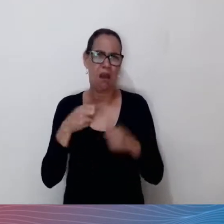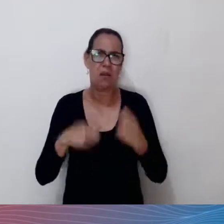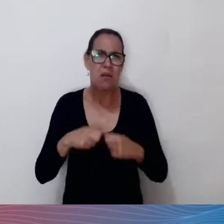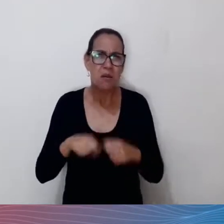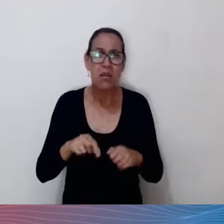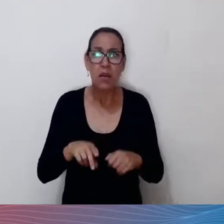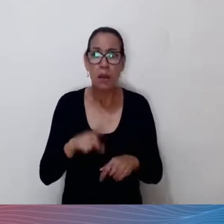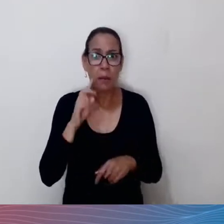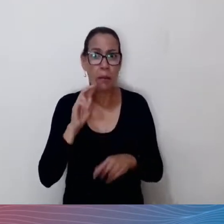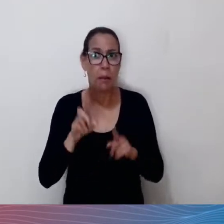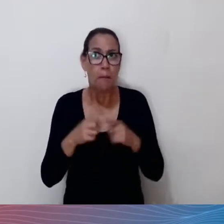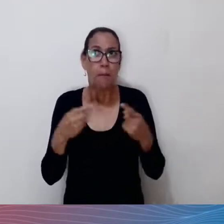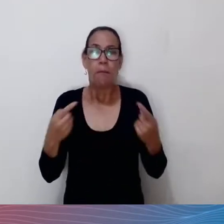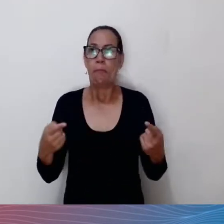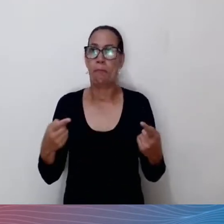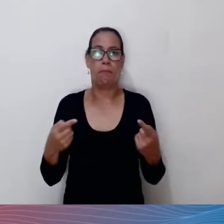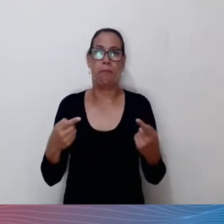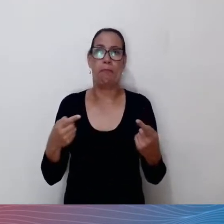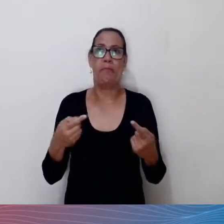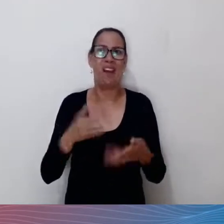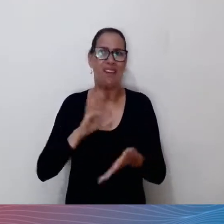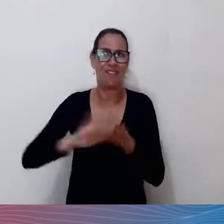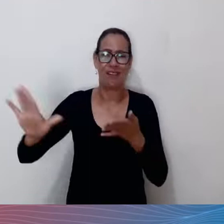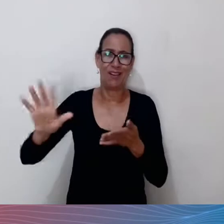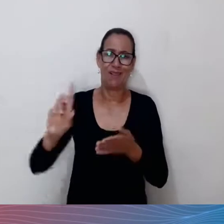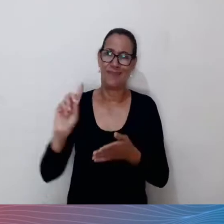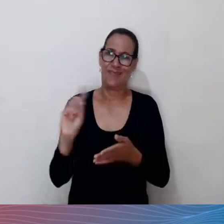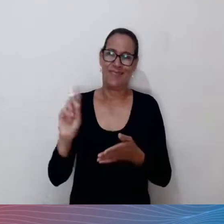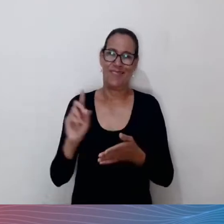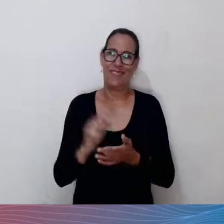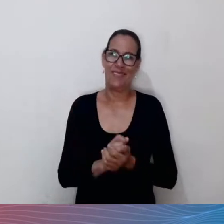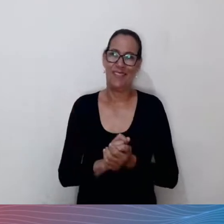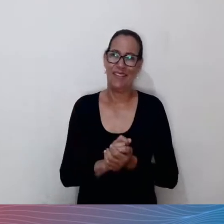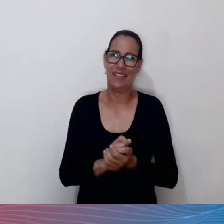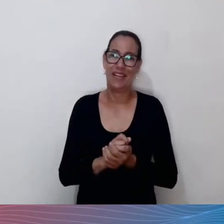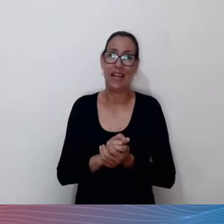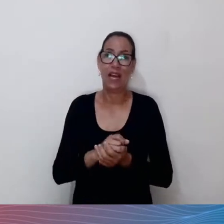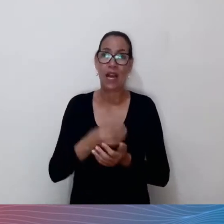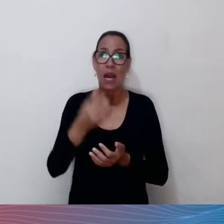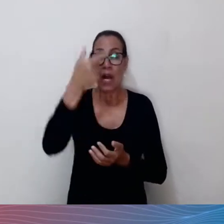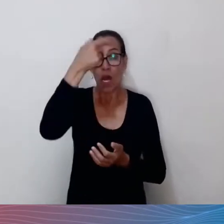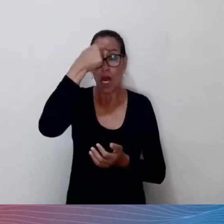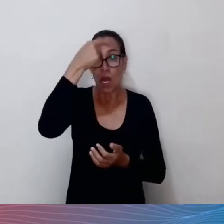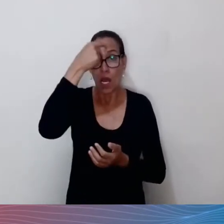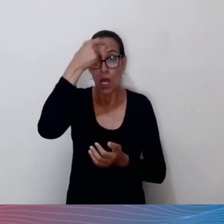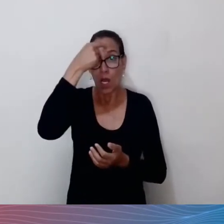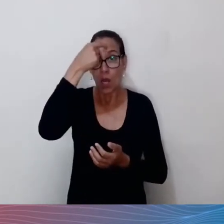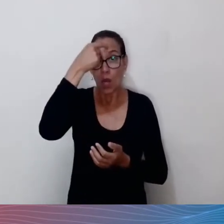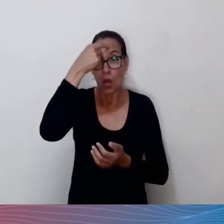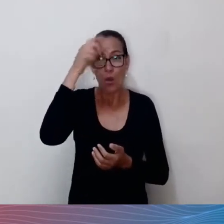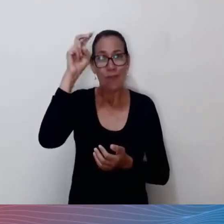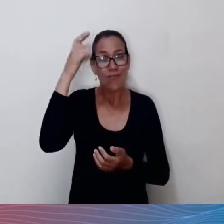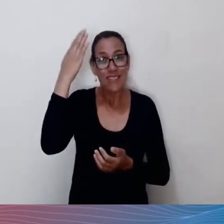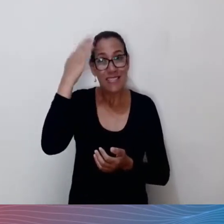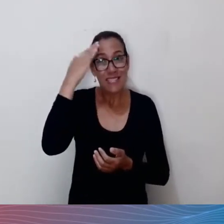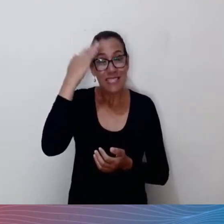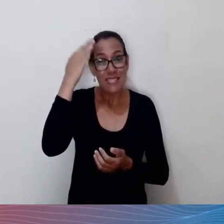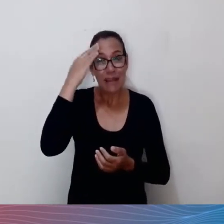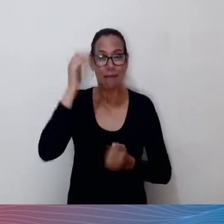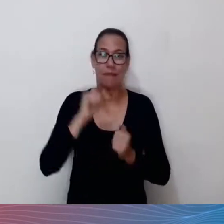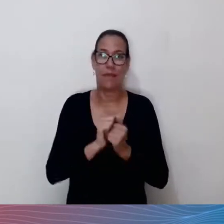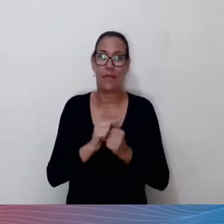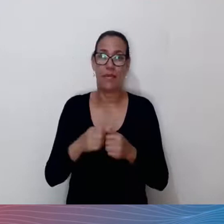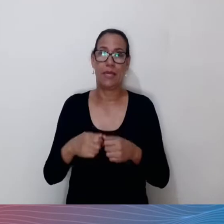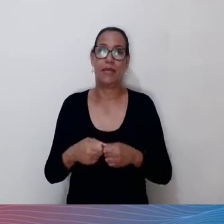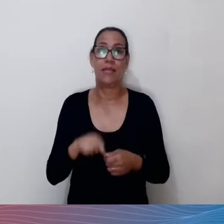ele vai ter que pagar um preço. Não é isso? Ele vai ter que deixar ser aperfeiçoado. Quem sabe, irmão, depois de algum tempo já leva